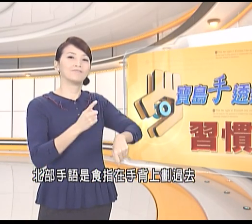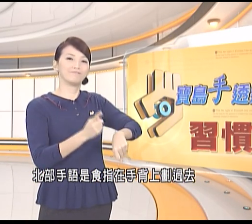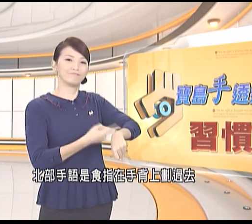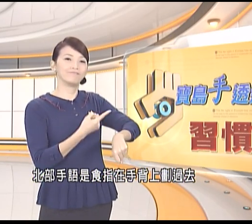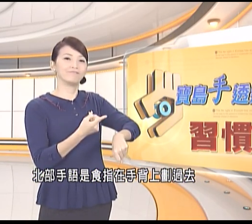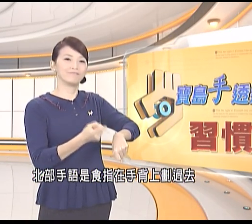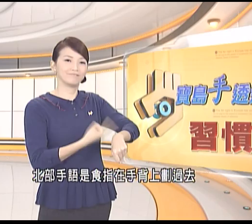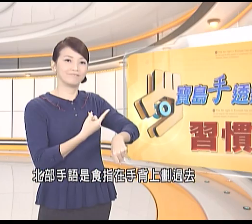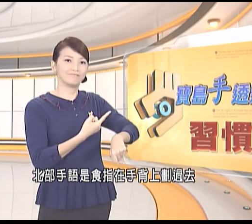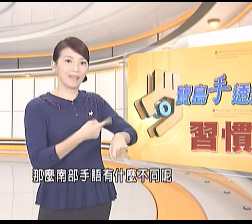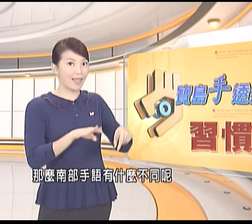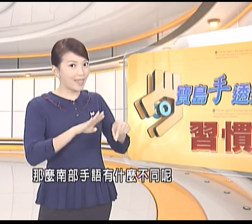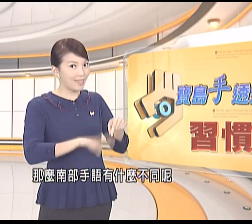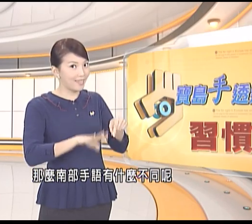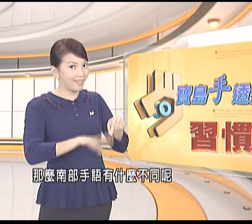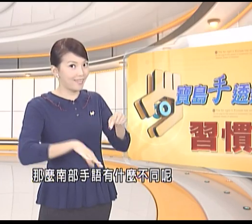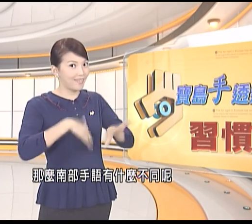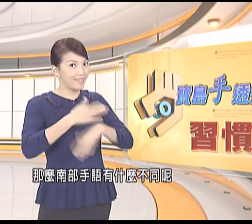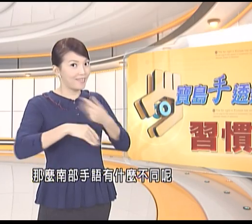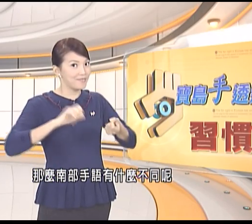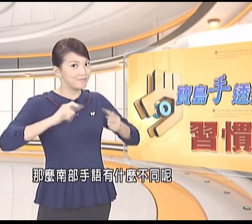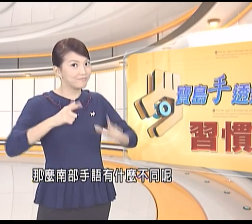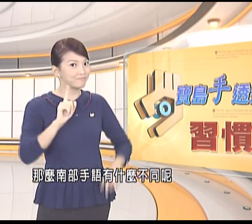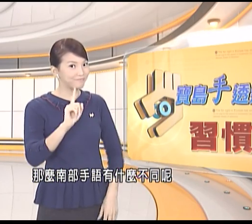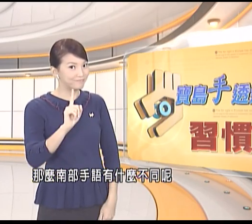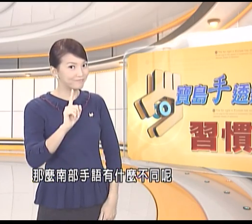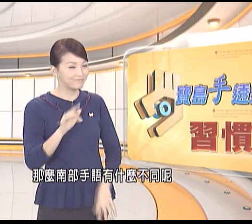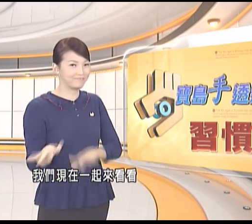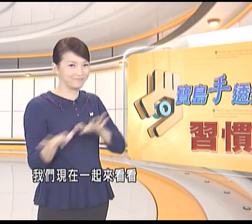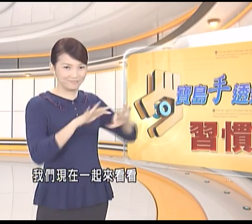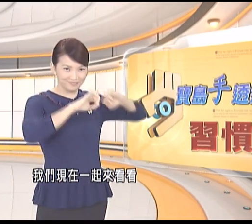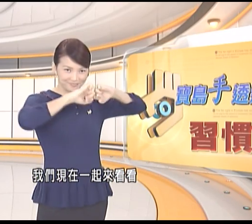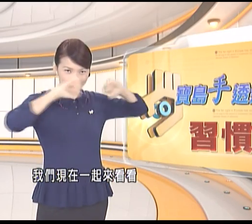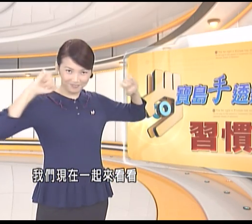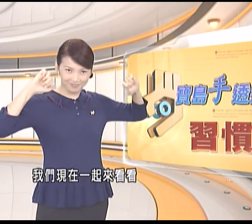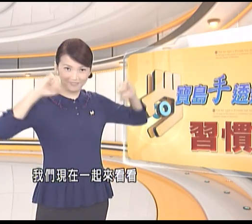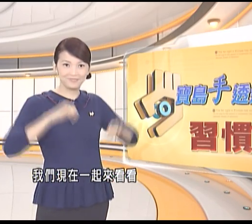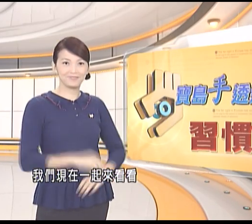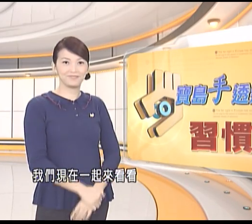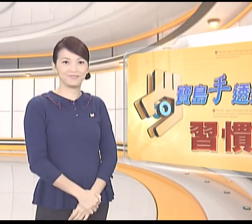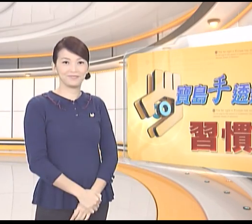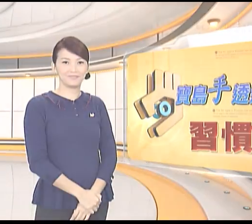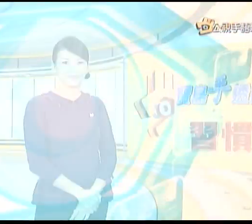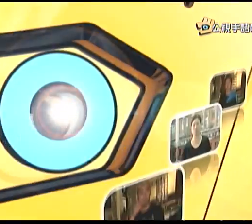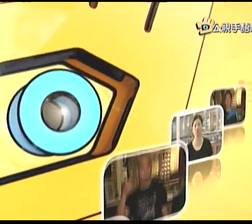去，那么南部手语有什么不同呢？我们现在一起来看看。